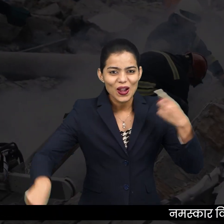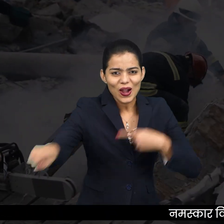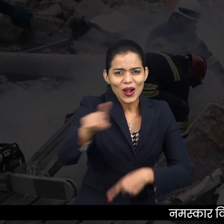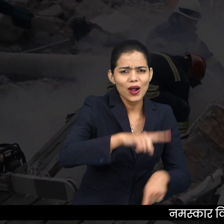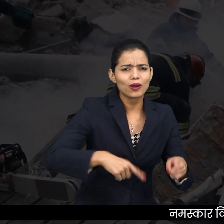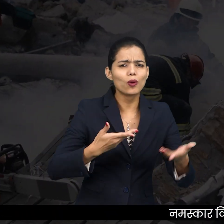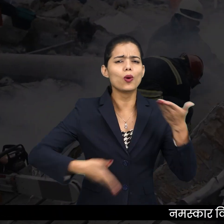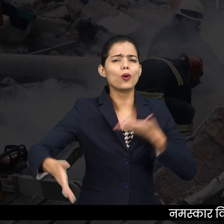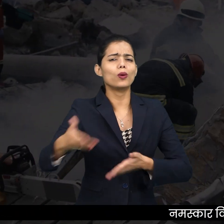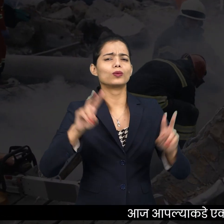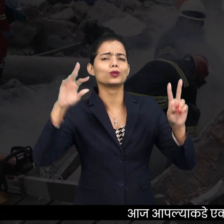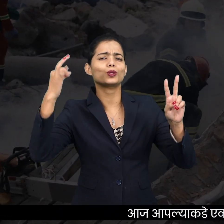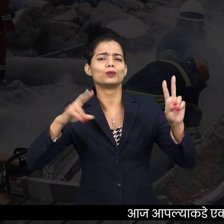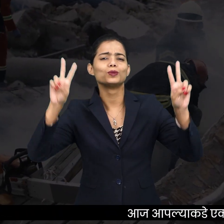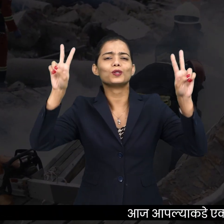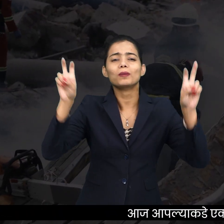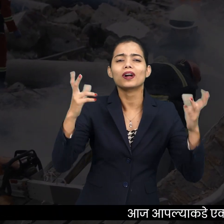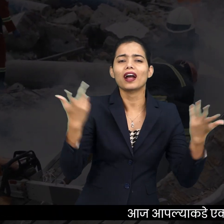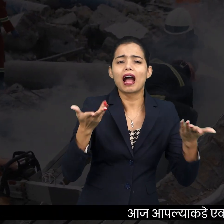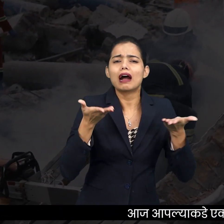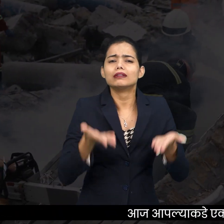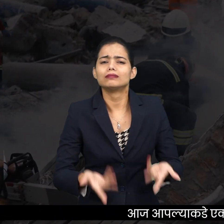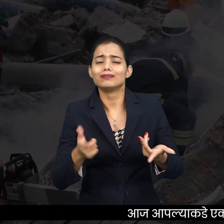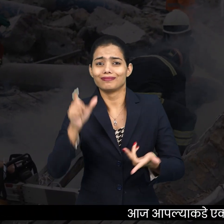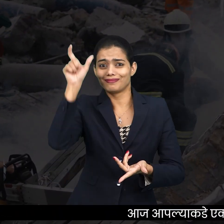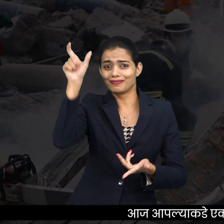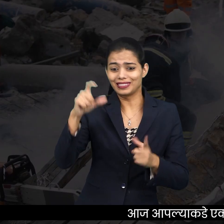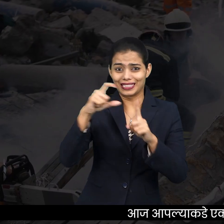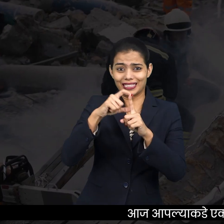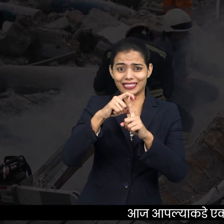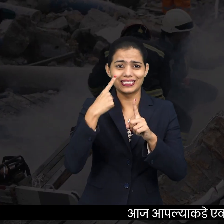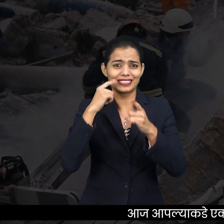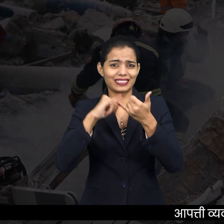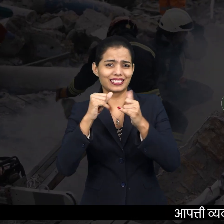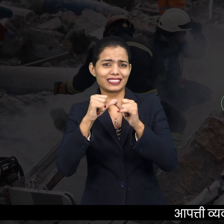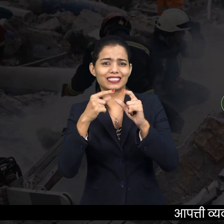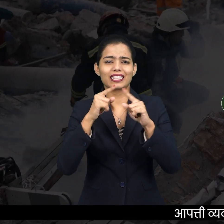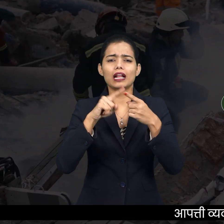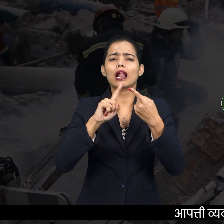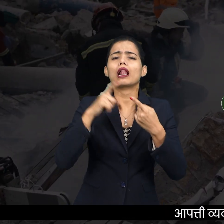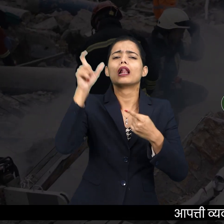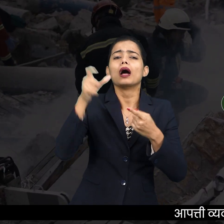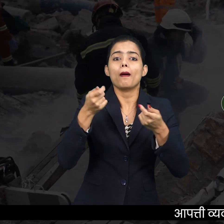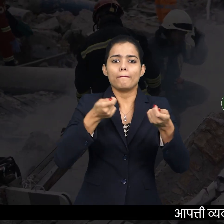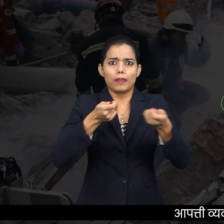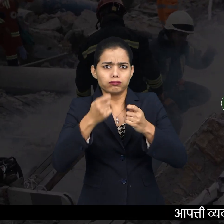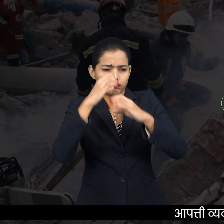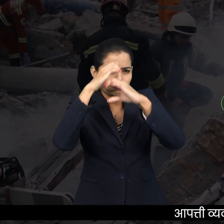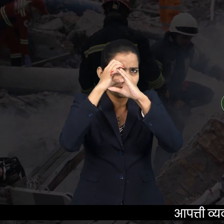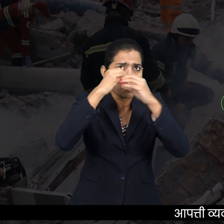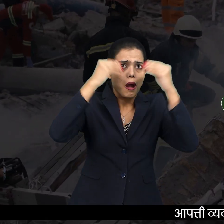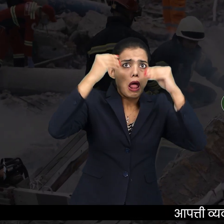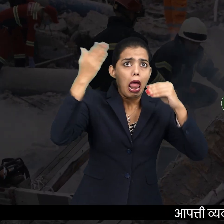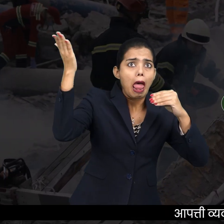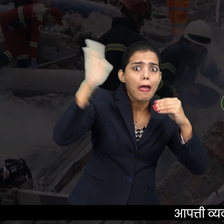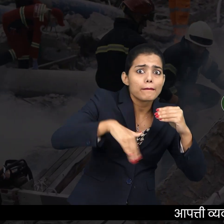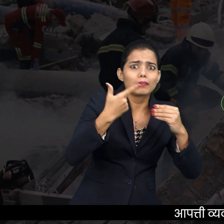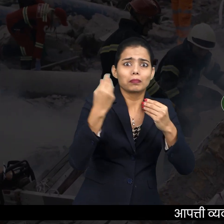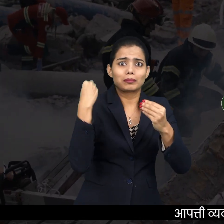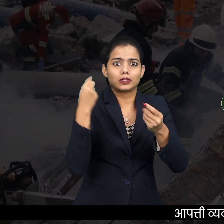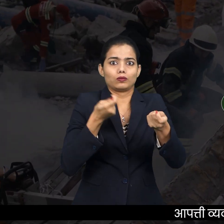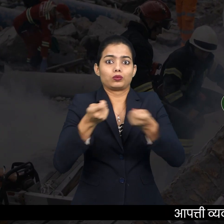नमस्कार विद्यार्थ्यांनो, आज आपल्याकडे एक नवीन विषय आहे, आपत्ती व्यवस्थापन.